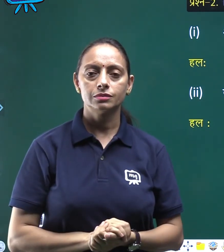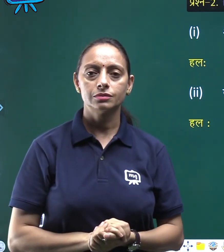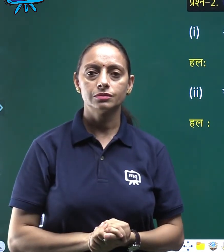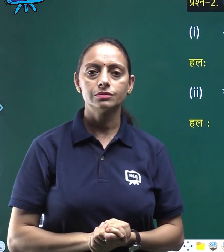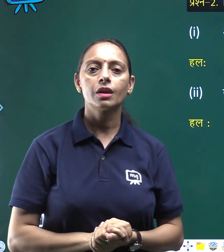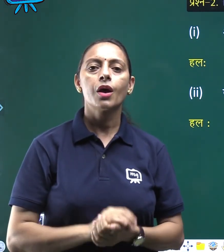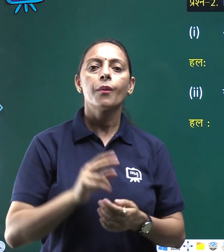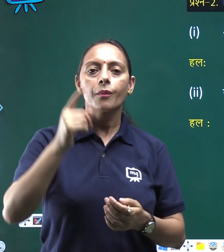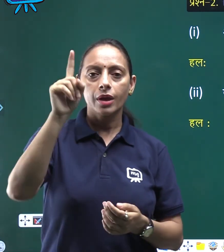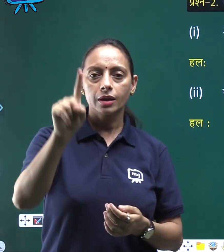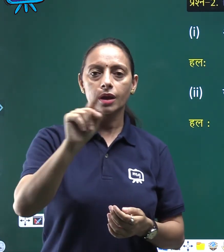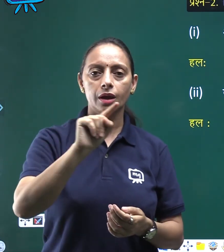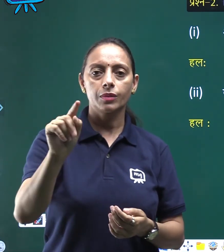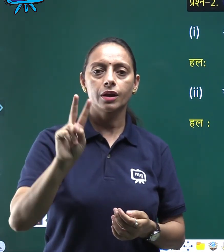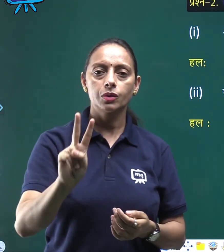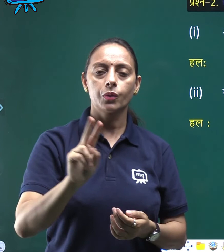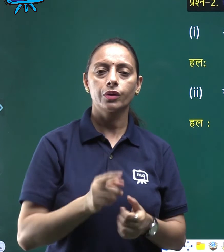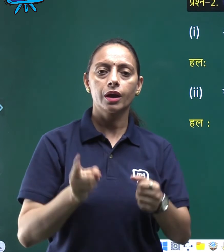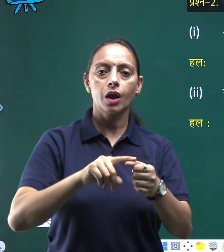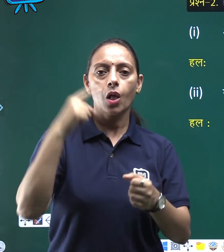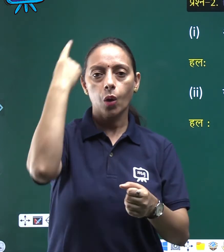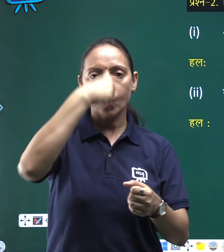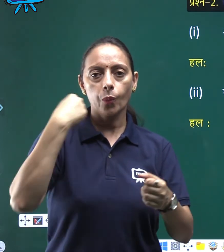भिन्न के रूप में